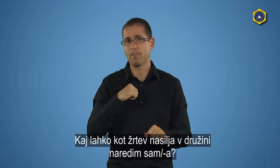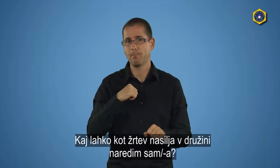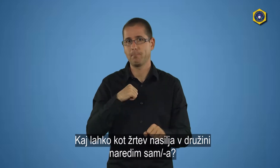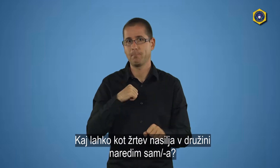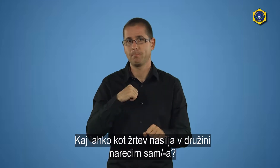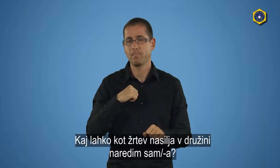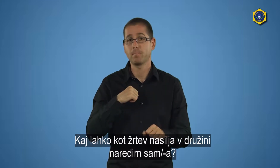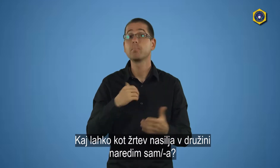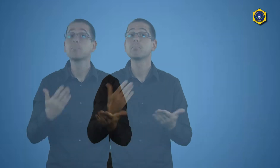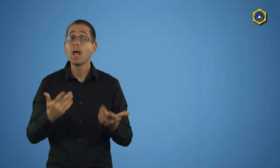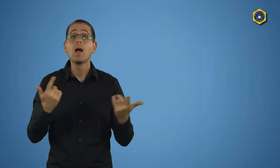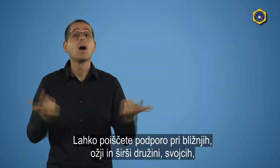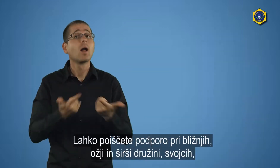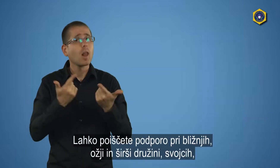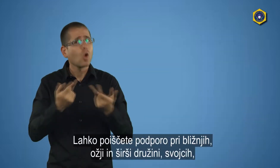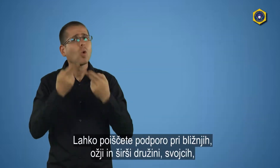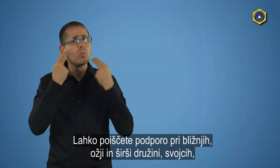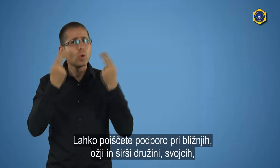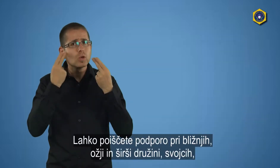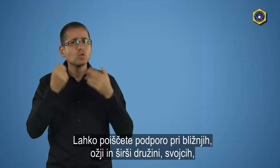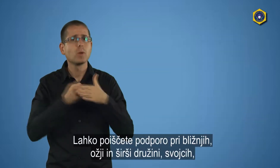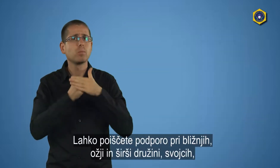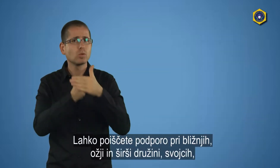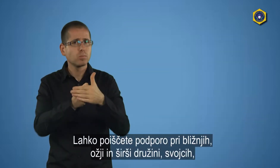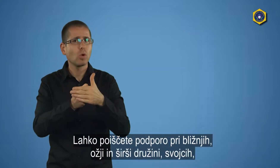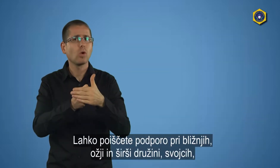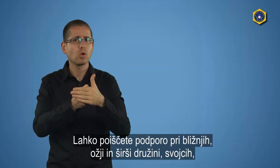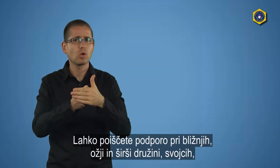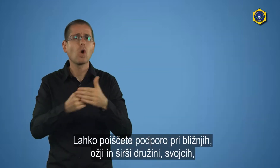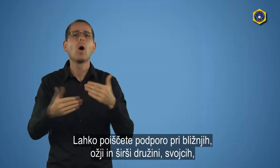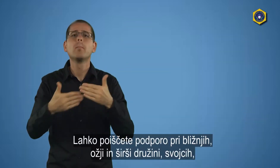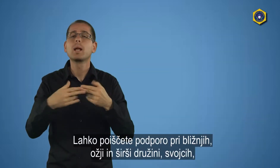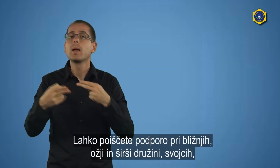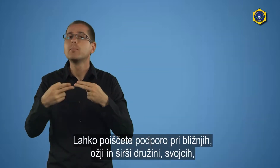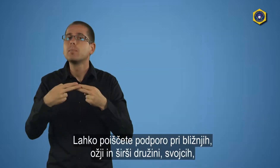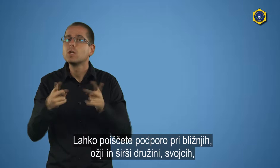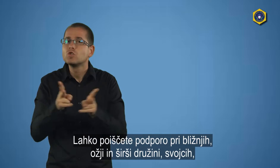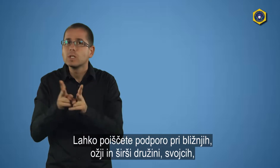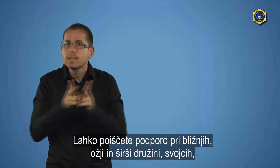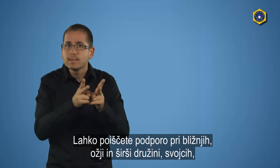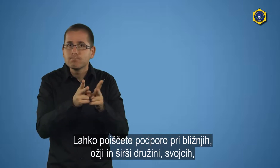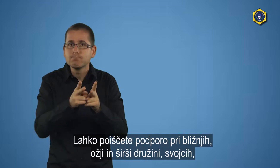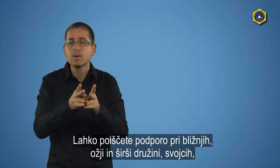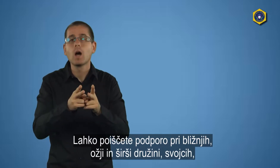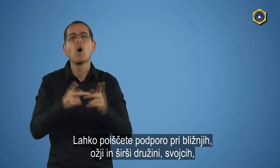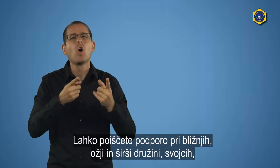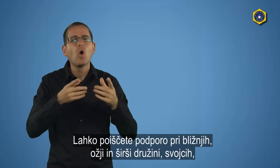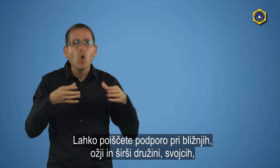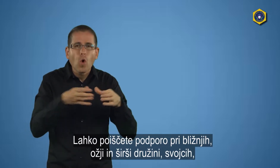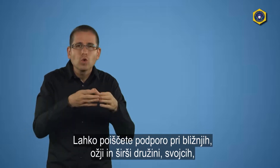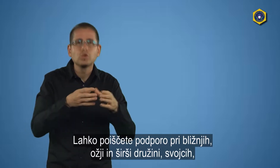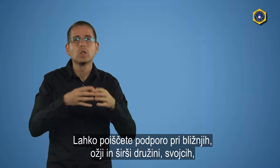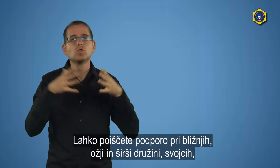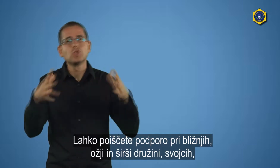oziroma sama? Lahko poiščete podporo pri bližnjih, ožji in širši družini,